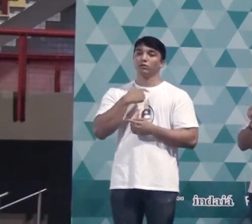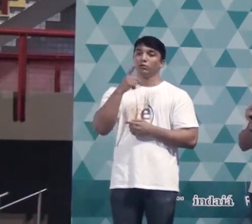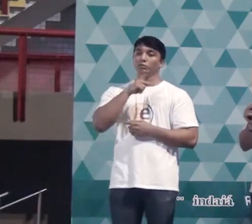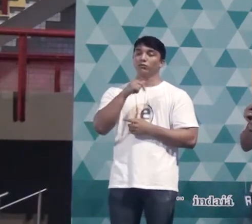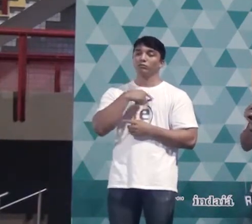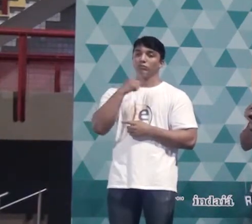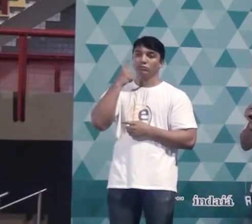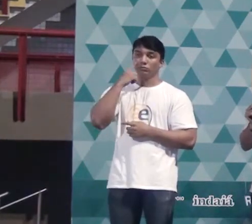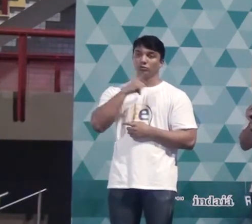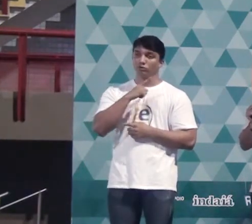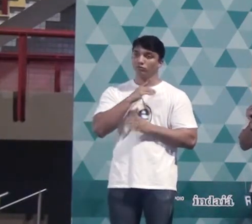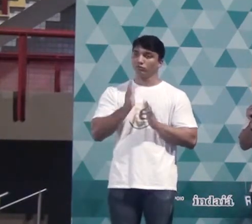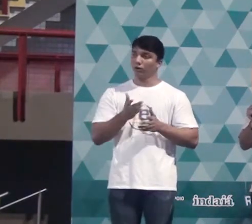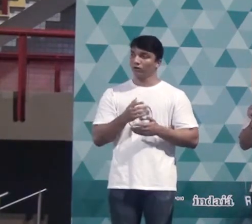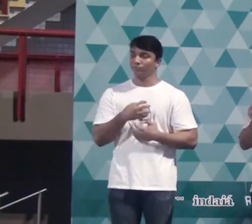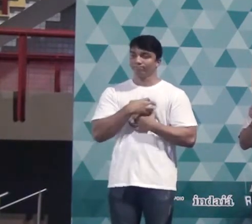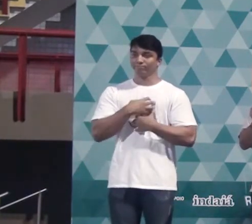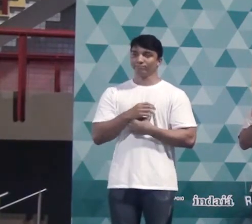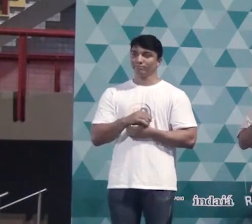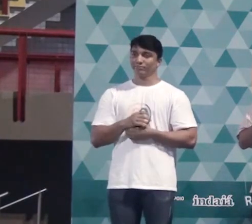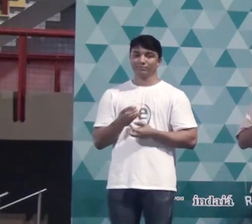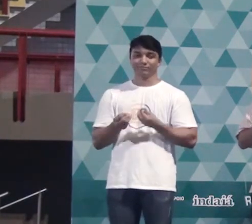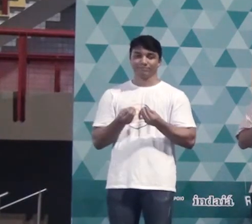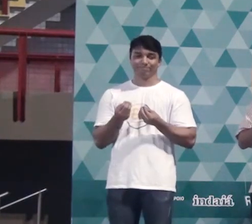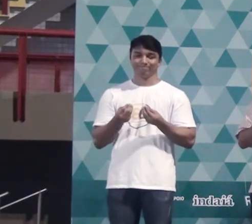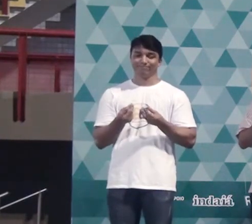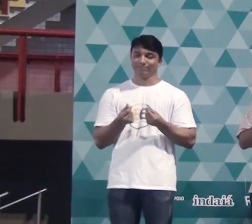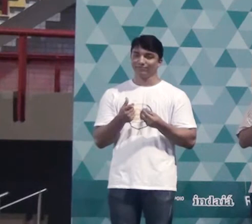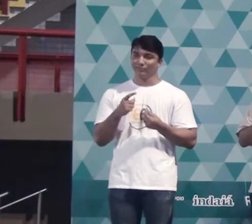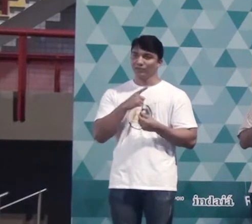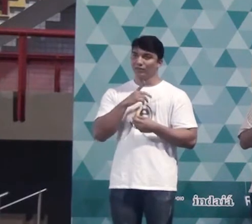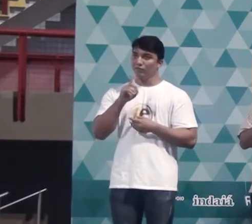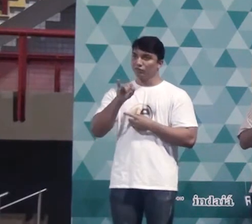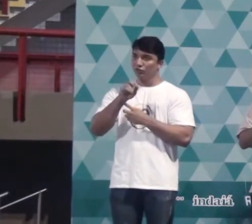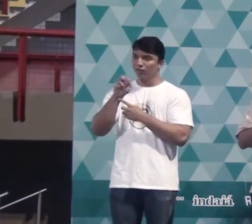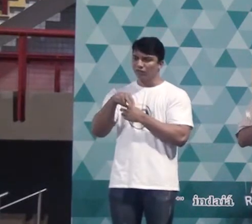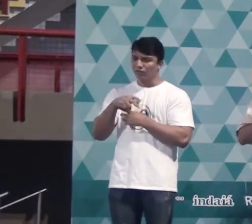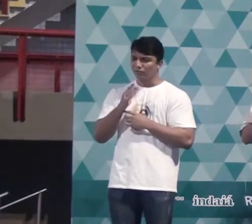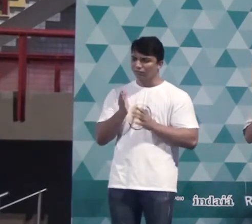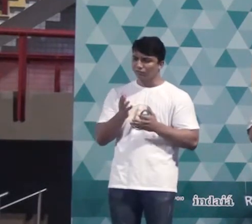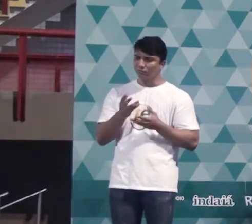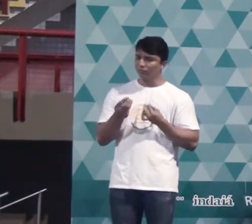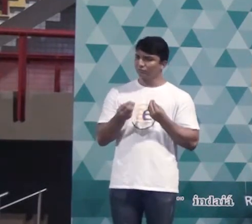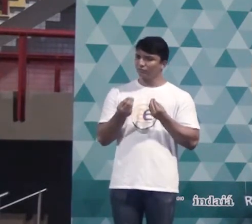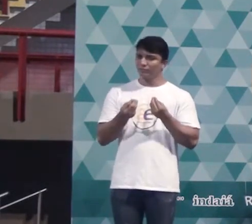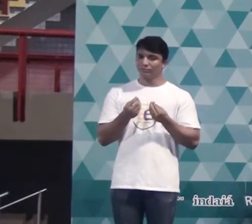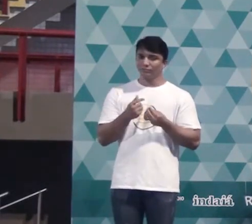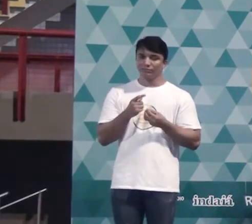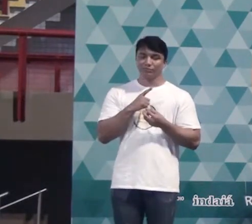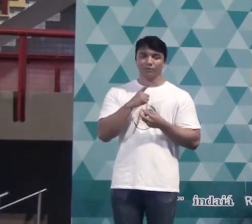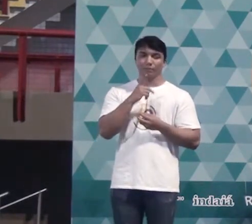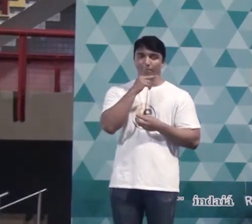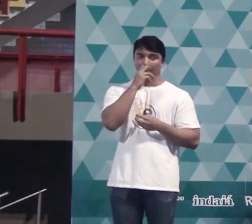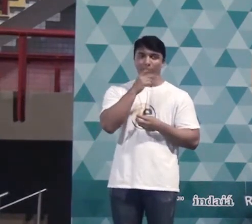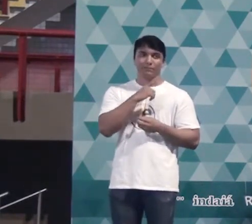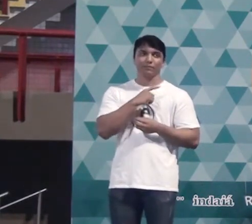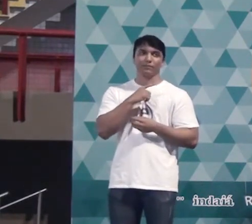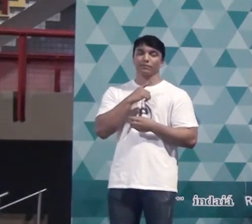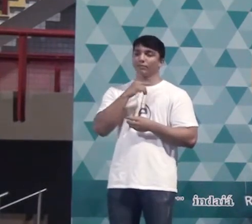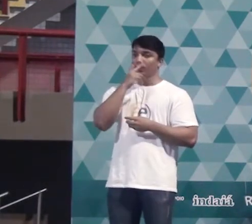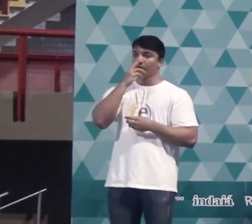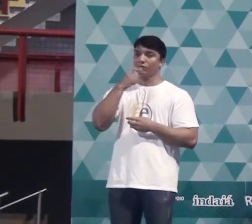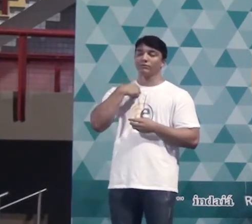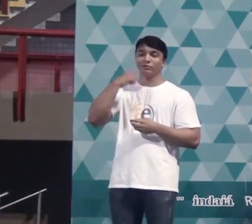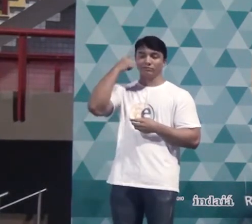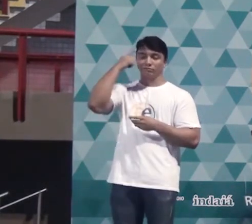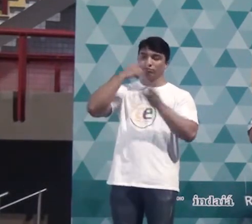eu já tive isso. Aí você já teve Djavan? Já tive, né? Quando a gente tem a impressão de que já viu